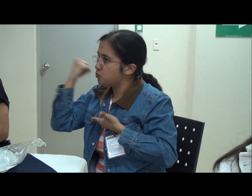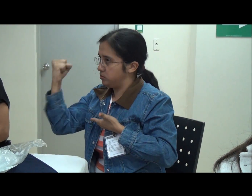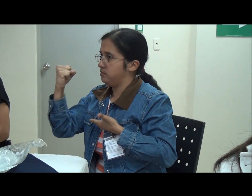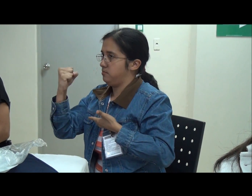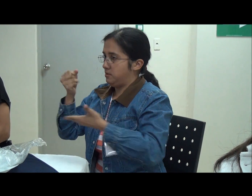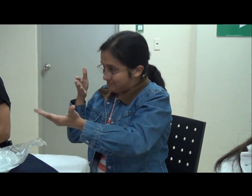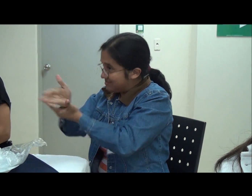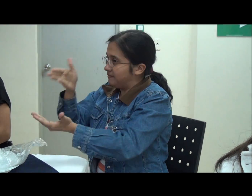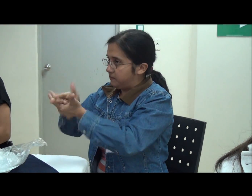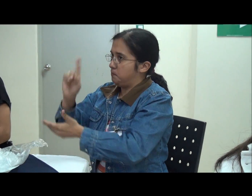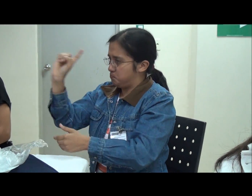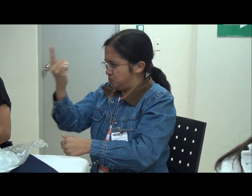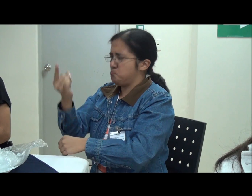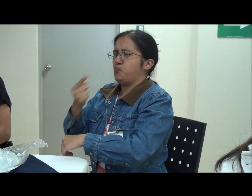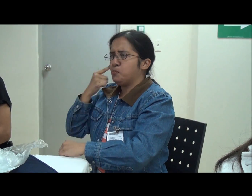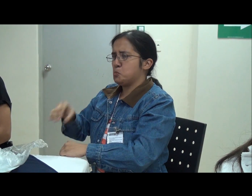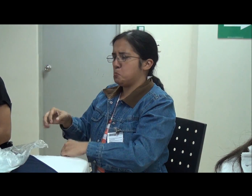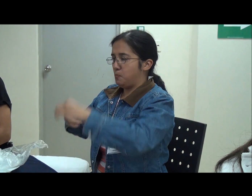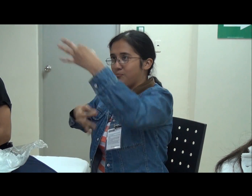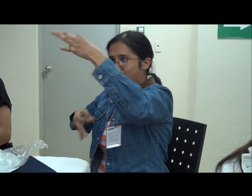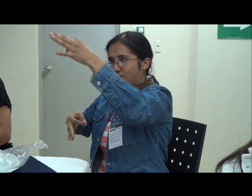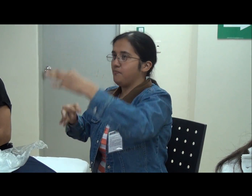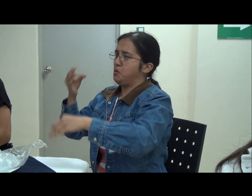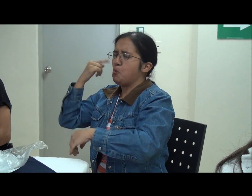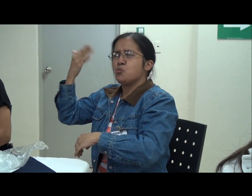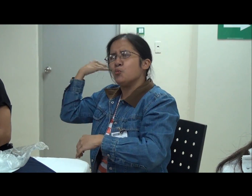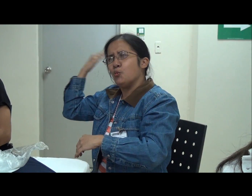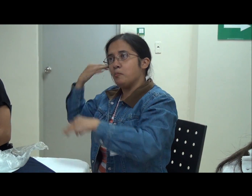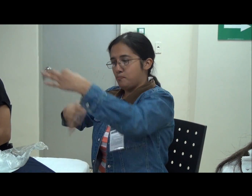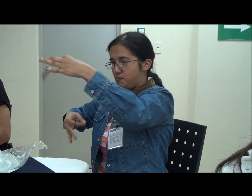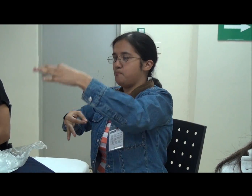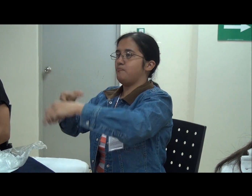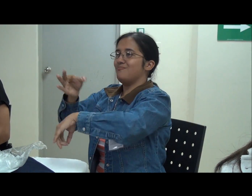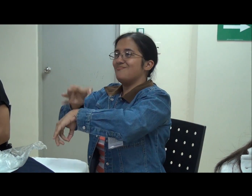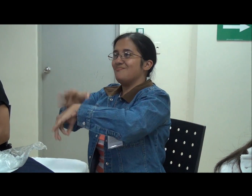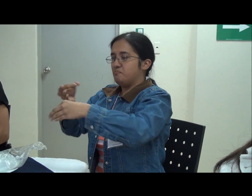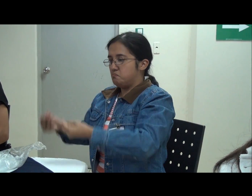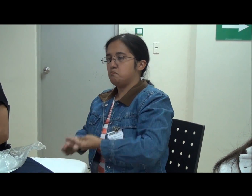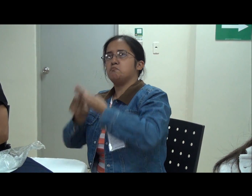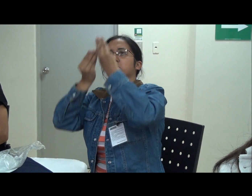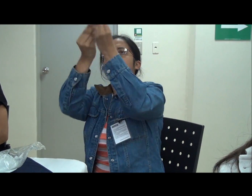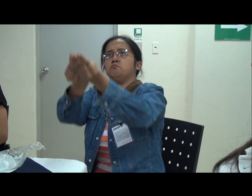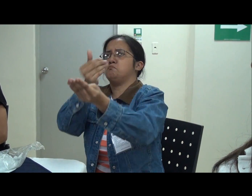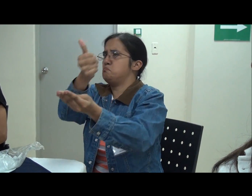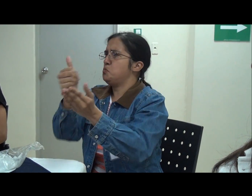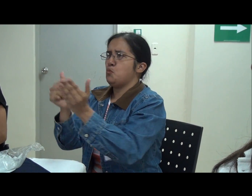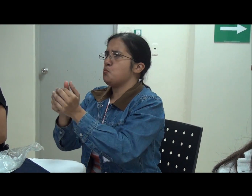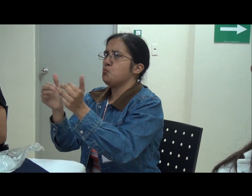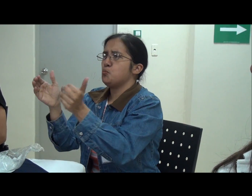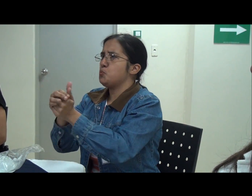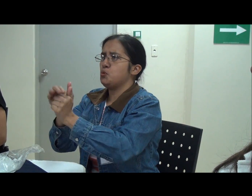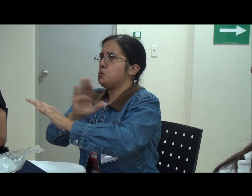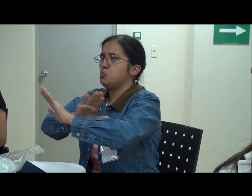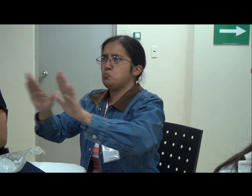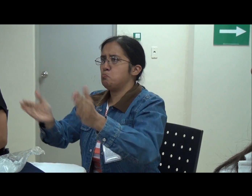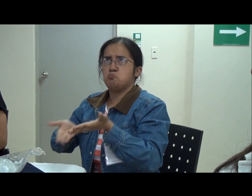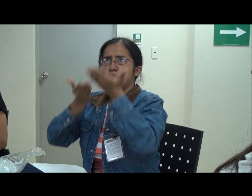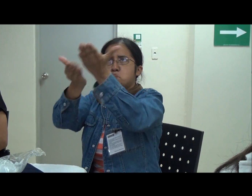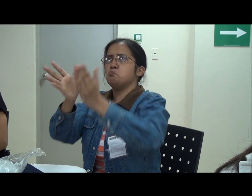importante, es un derecho. Por ejemplo, antes se tenía un papel, se le daba a una